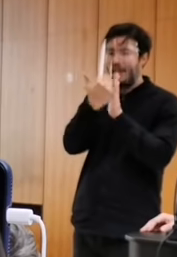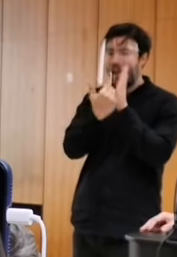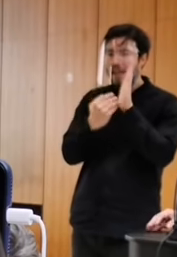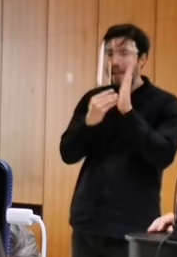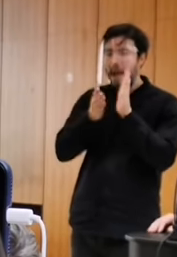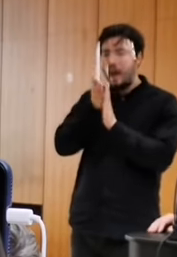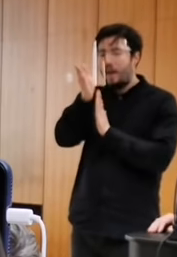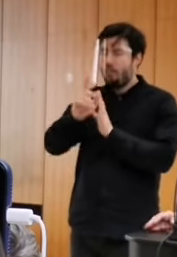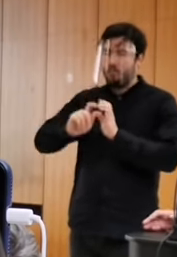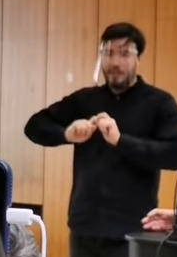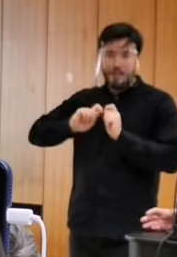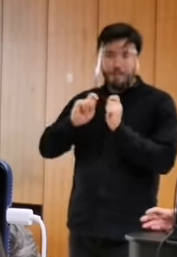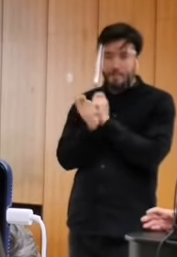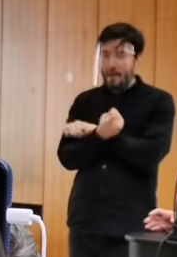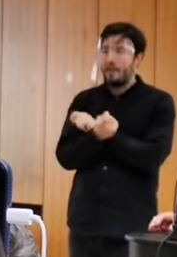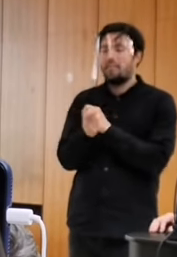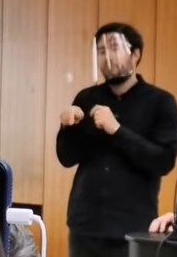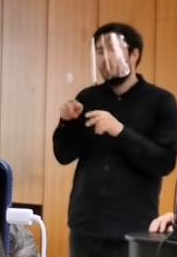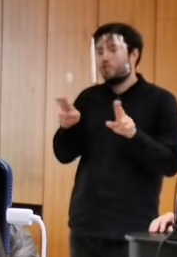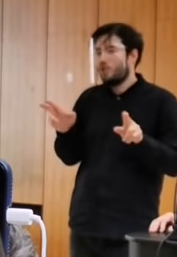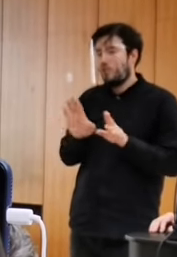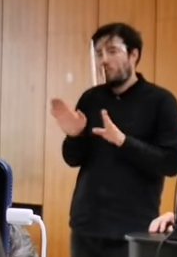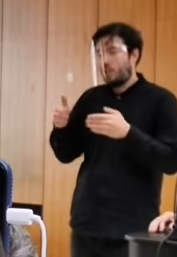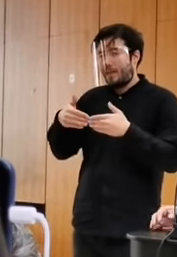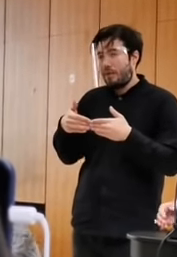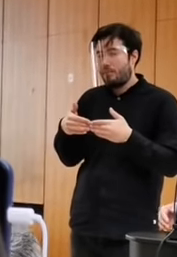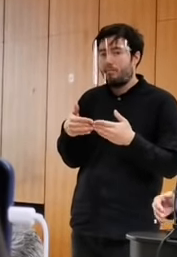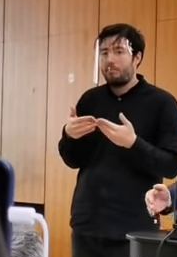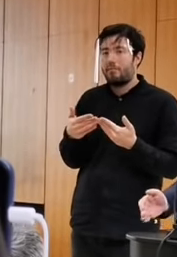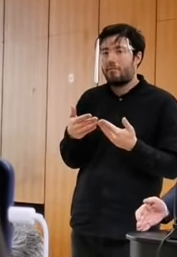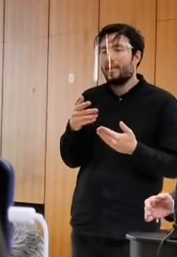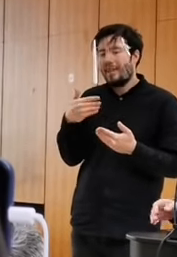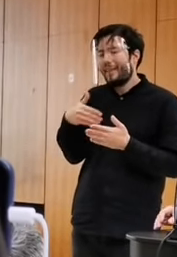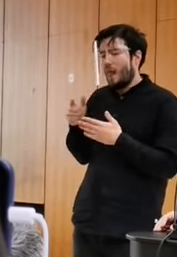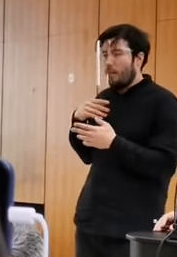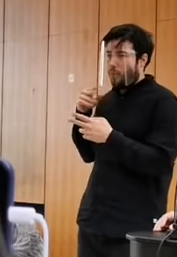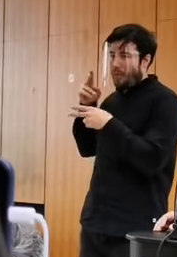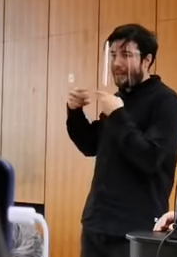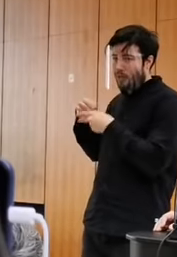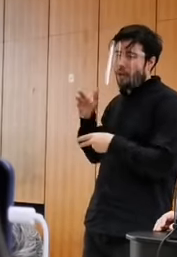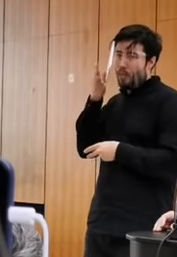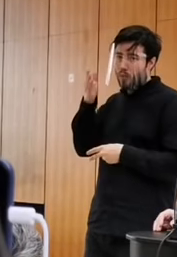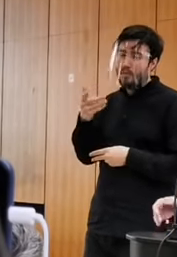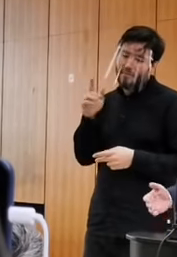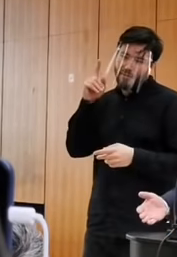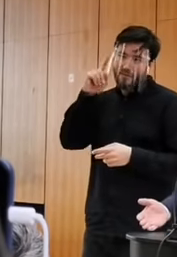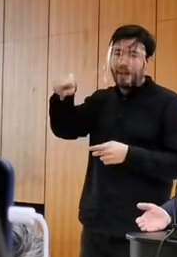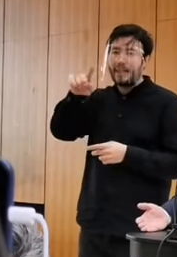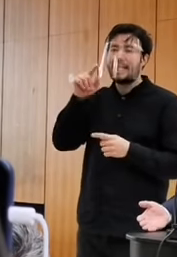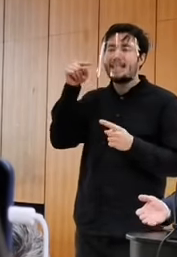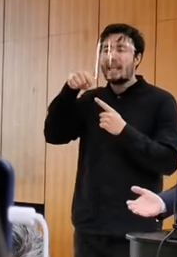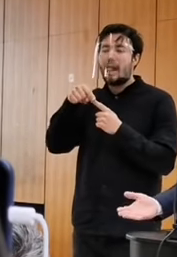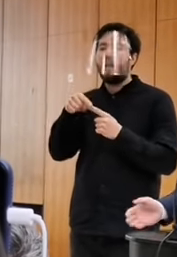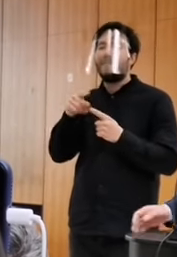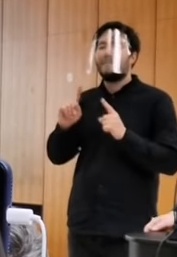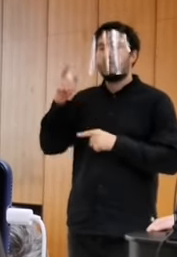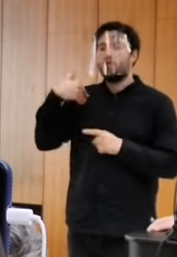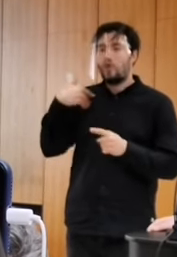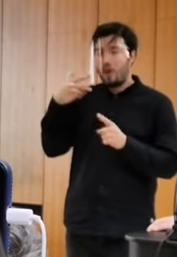tieto možnosti uzatvorené. My budeme ďalej diskutovať, lebo viete, že tá ambícia je, aby sme očkovali aj na vysoké školstvo